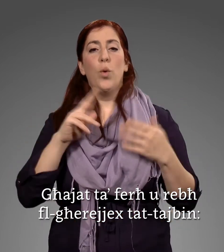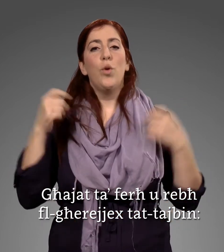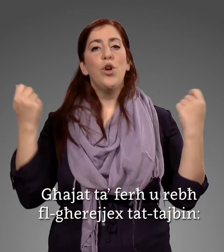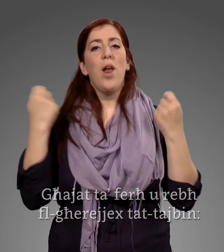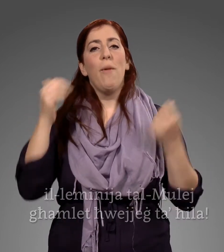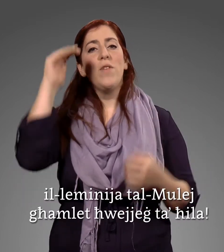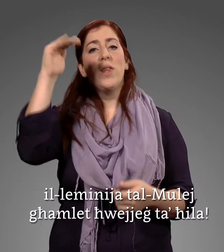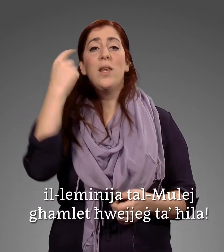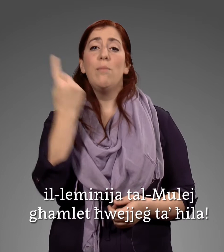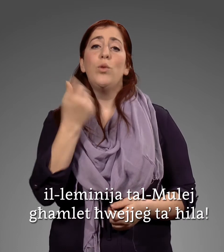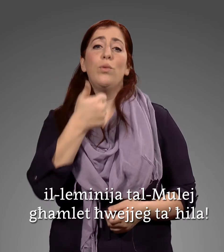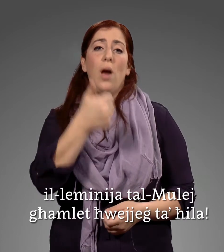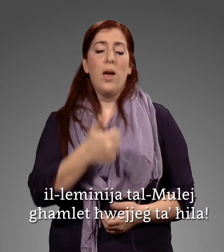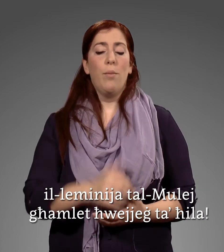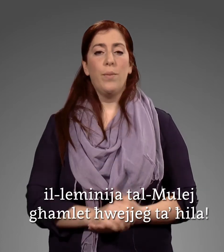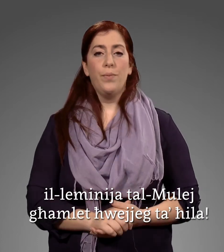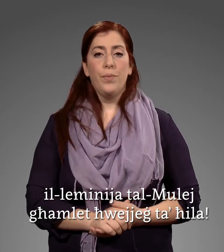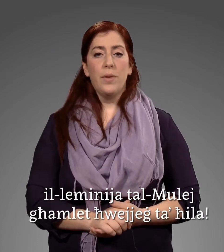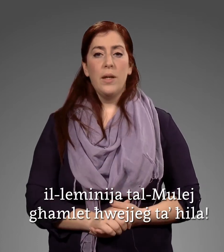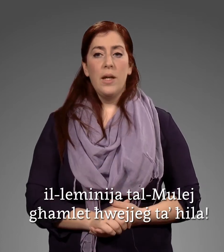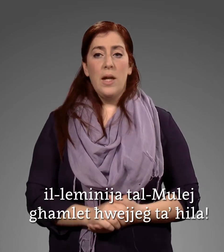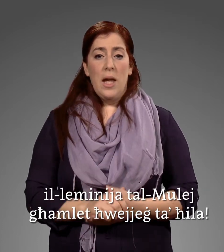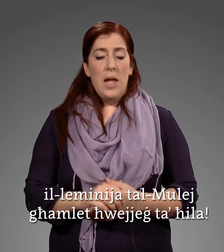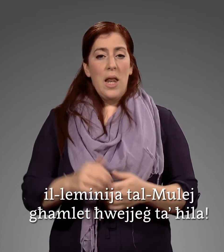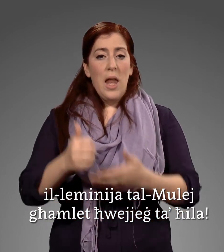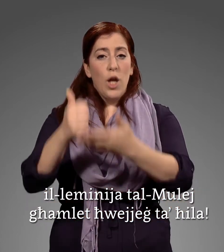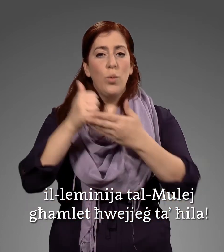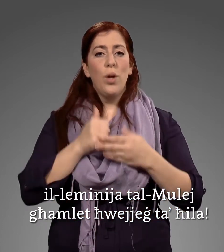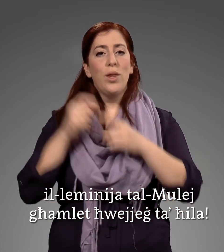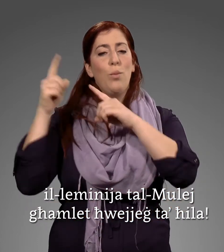tat-tajbin. Il-lemnija tal-mulej għamlet ħojjeġ ta' ħila.